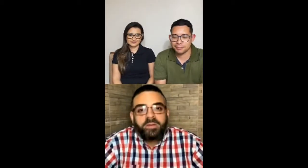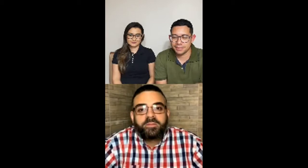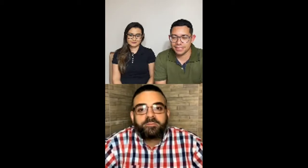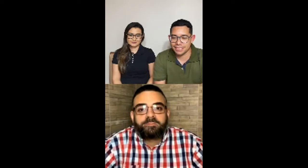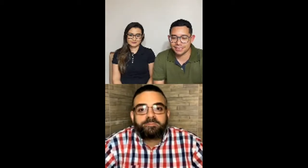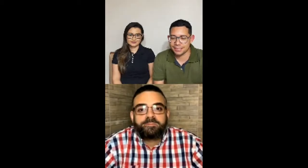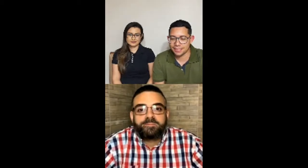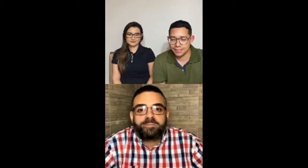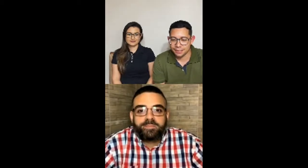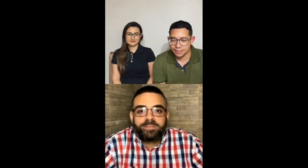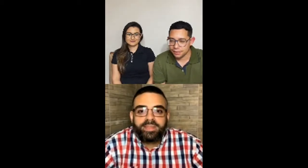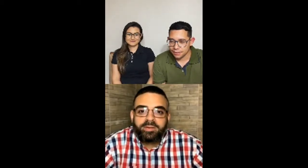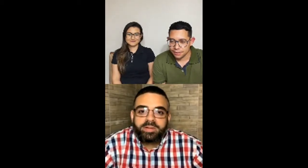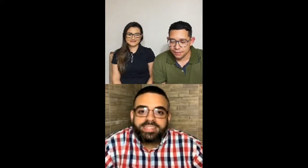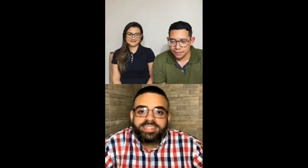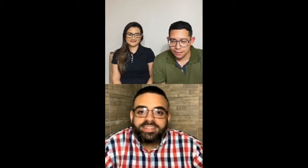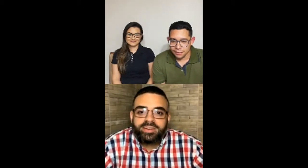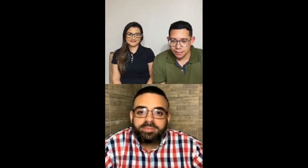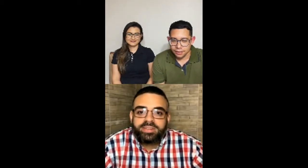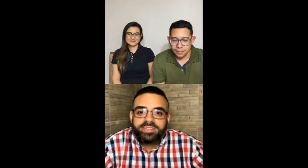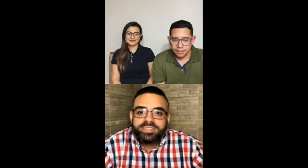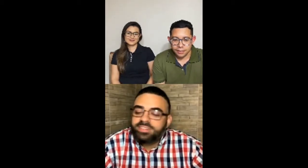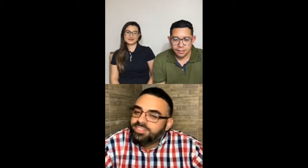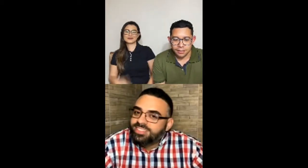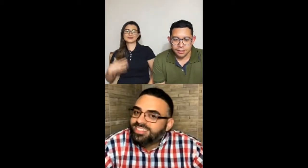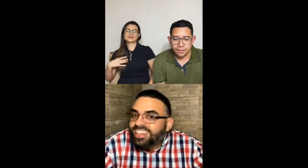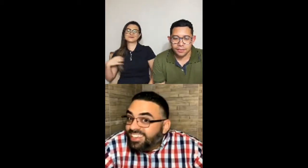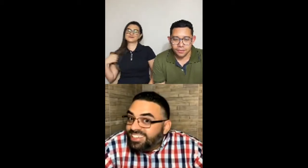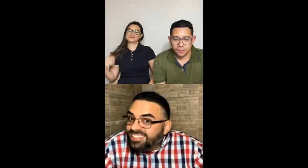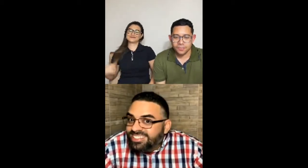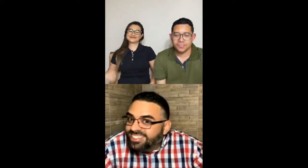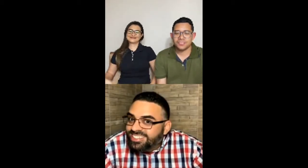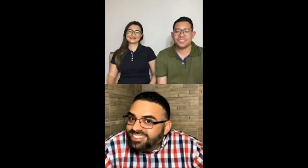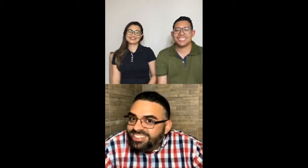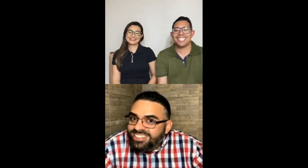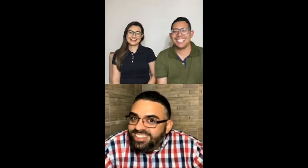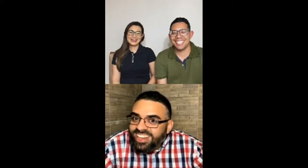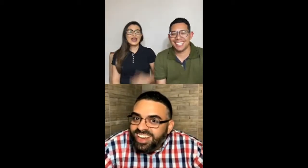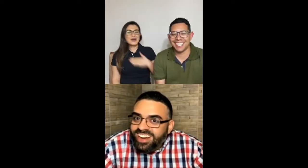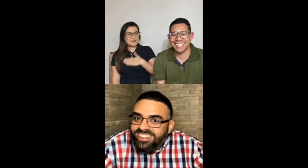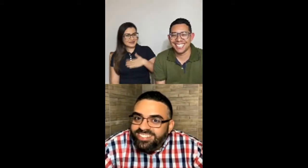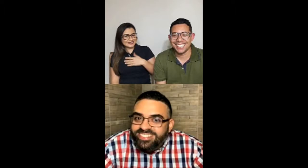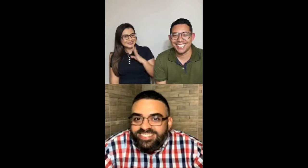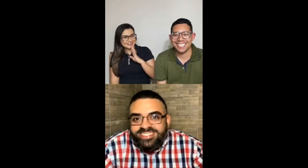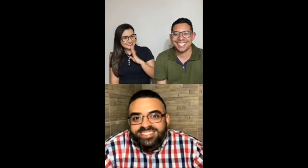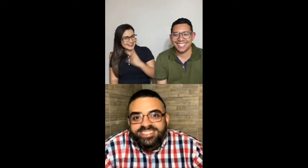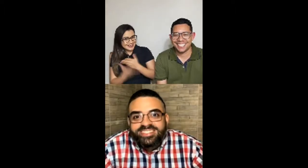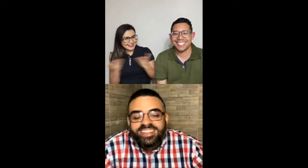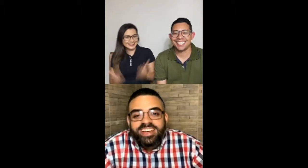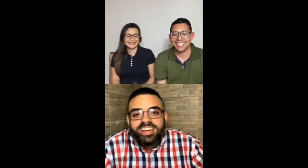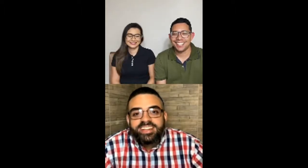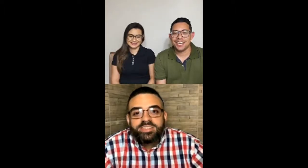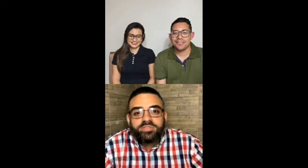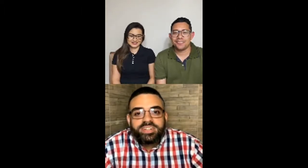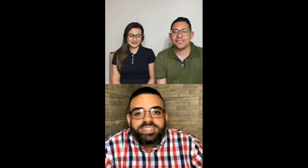certo. Beleza. É um prazer enorme conhecer vocês. Que